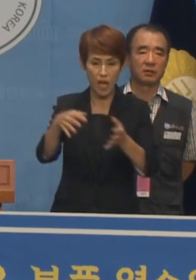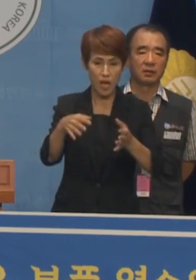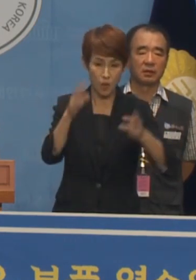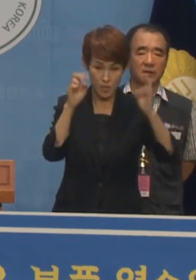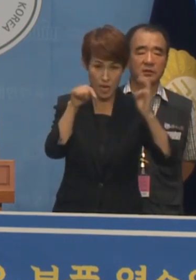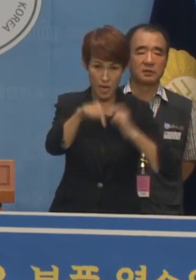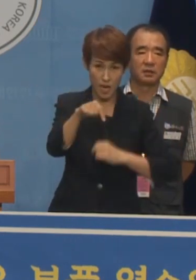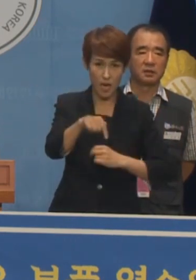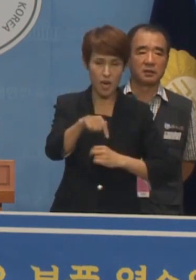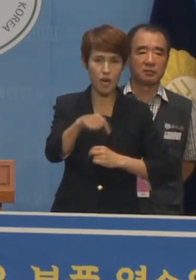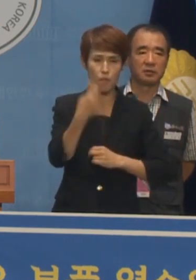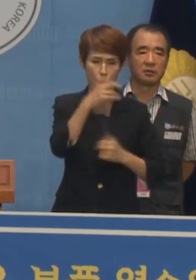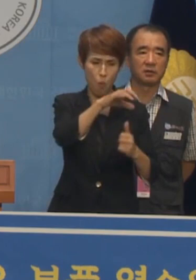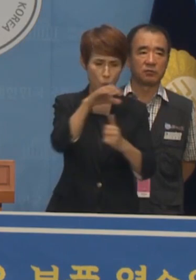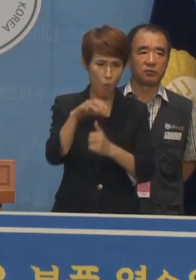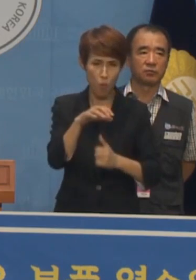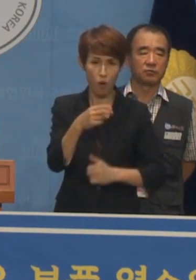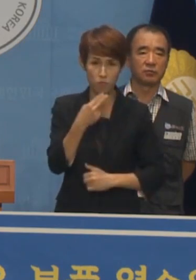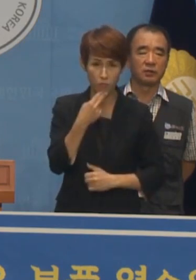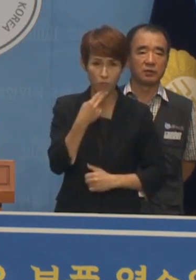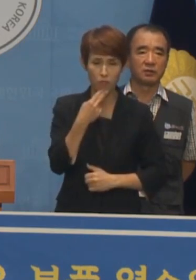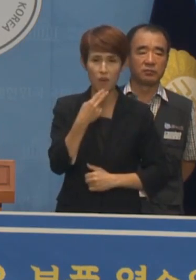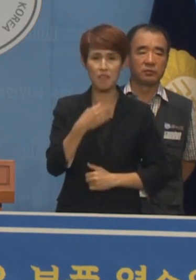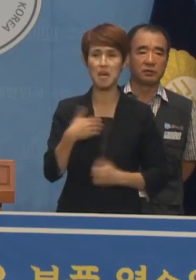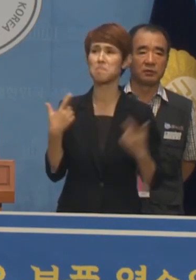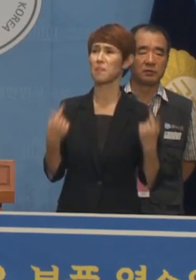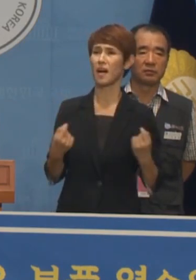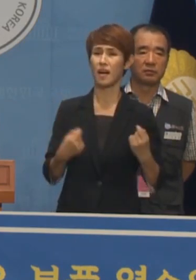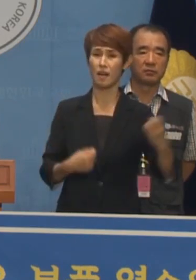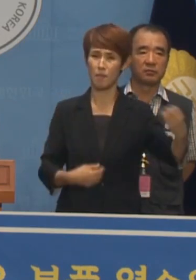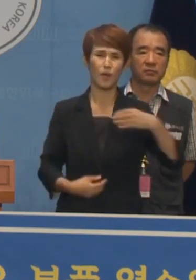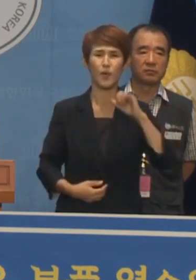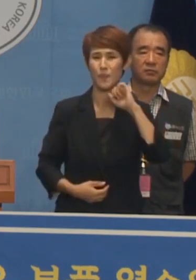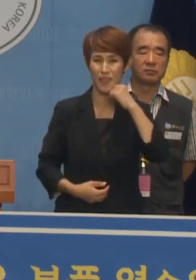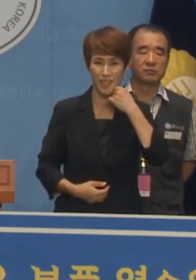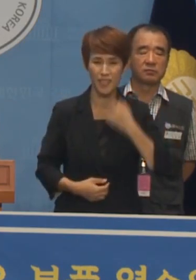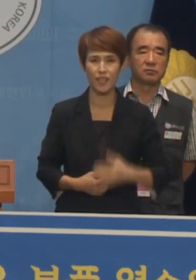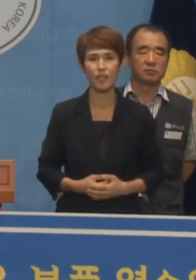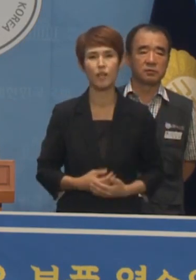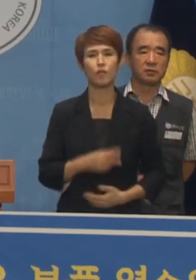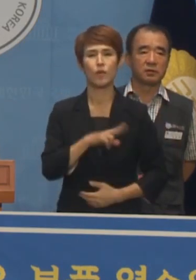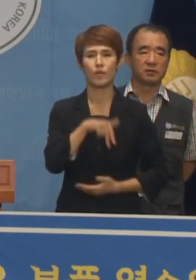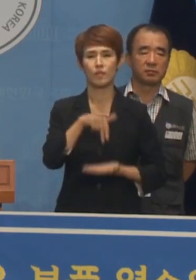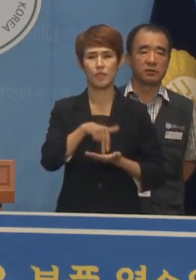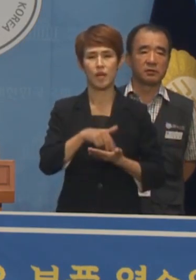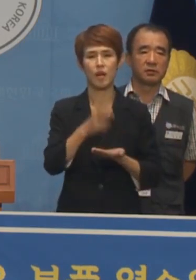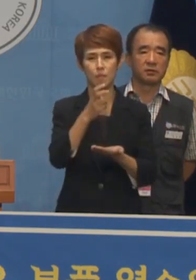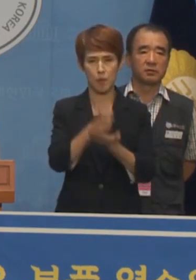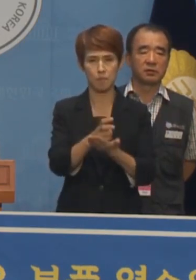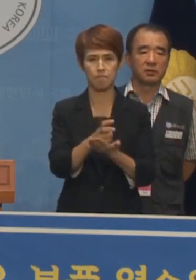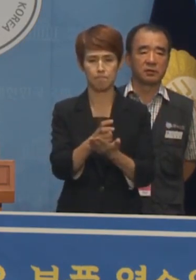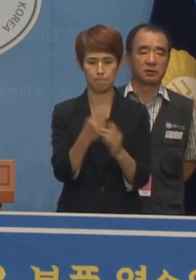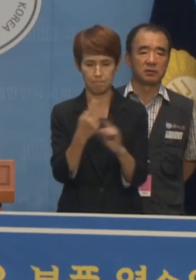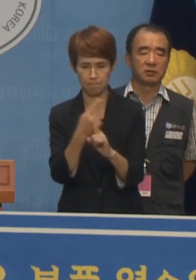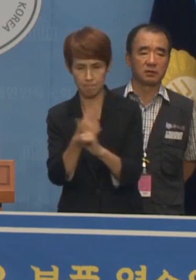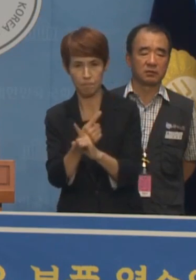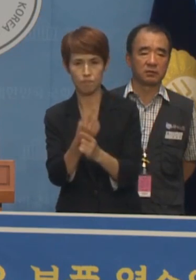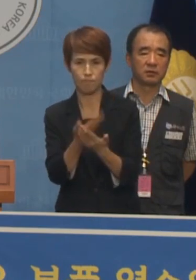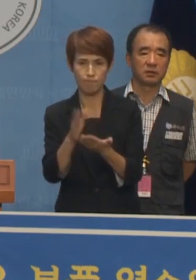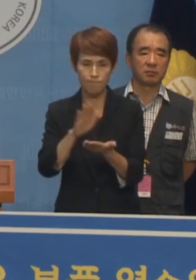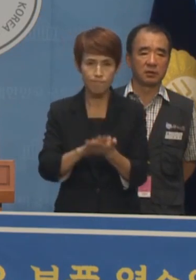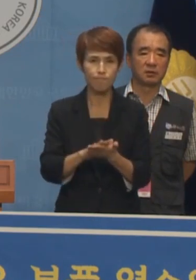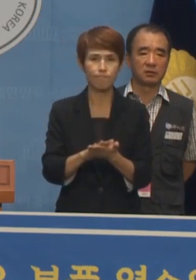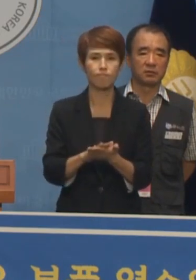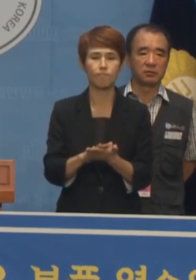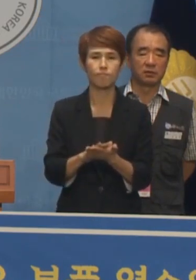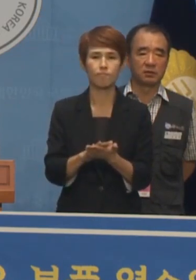어떻게 자신의 역할을 다했다고 생각하겠는가 싶습니다. 저도 국회의원으로서 법제도 정비와 여러 가지 것들을 함께